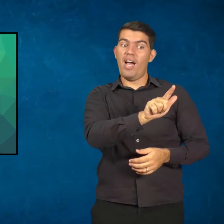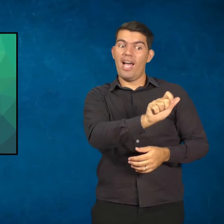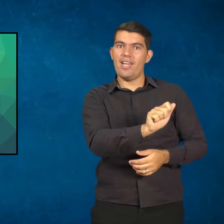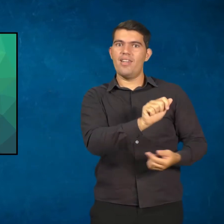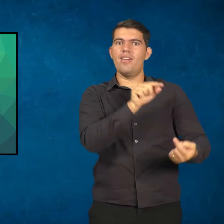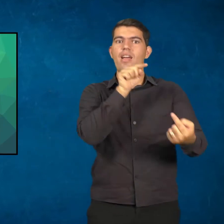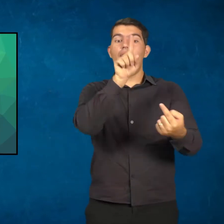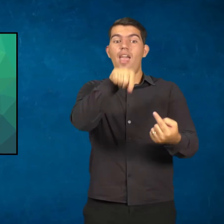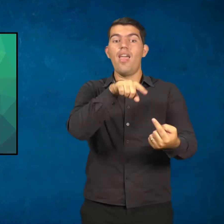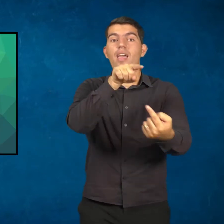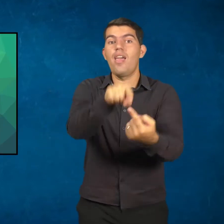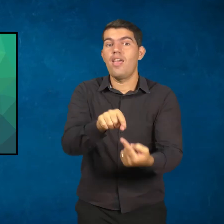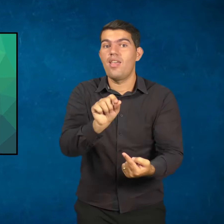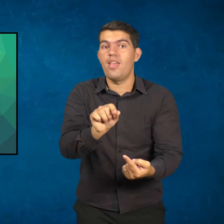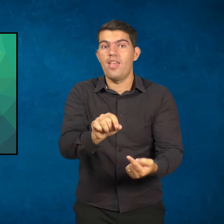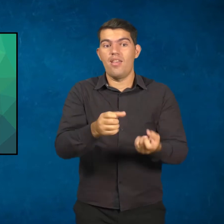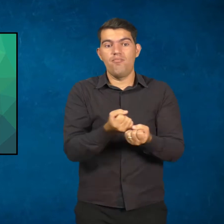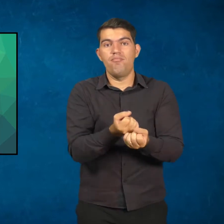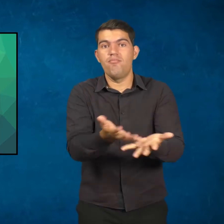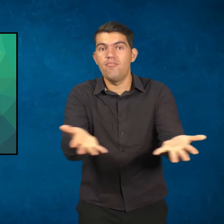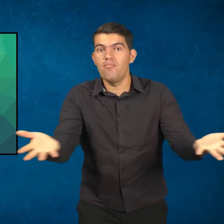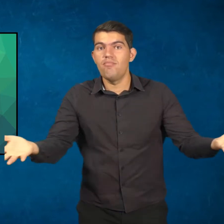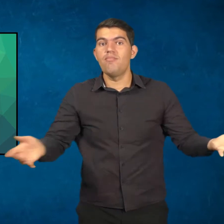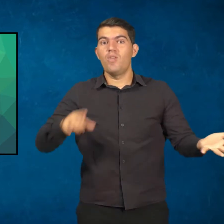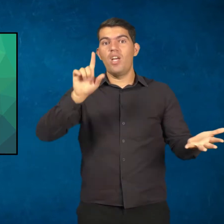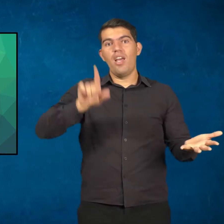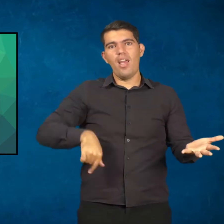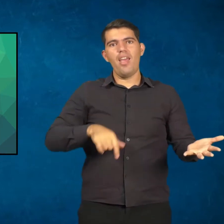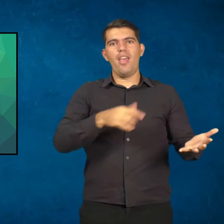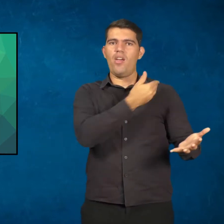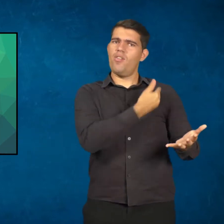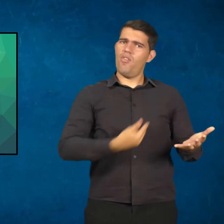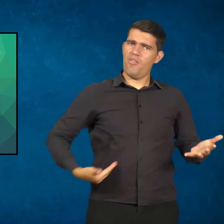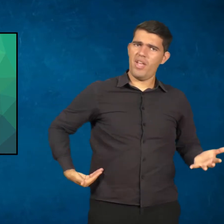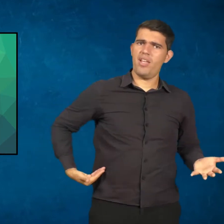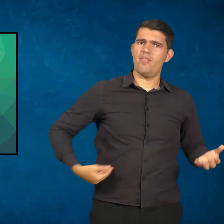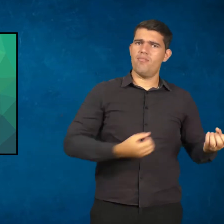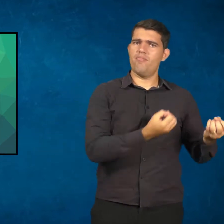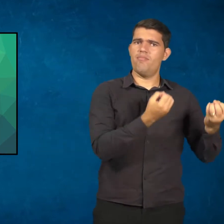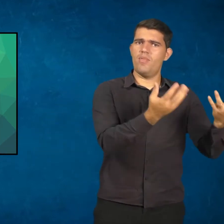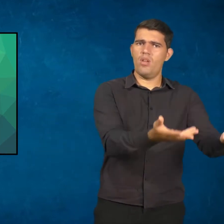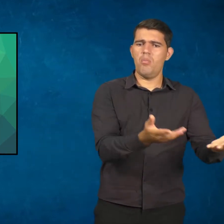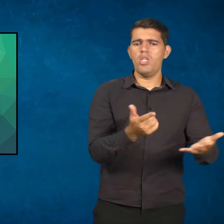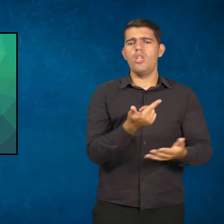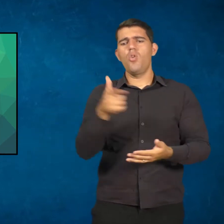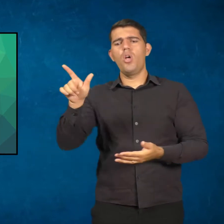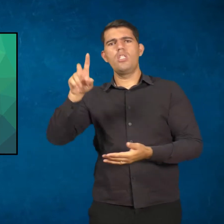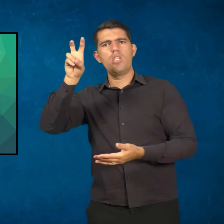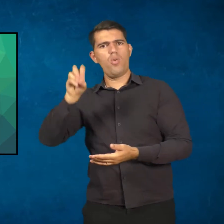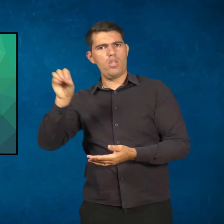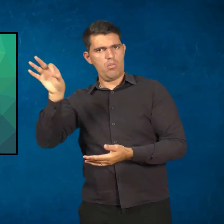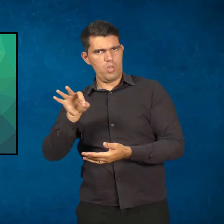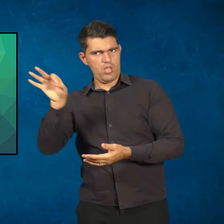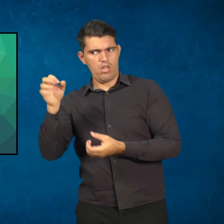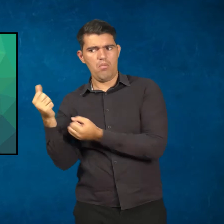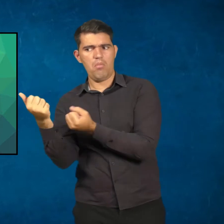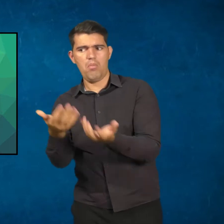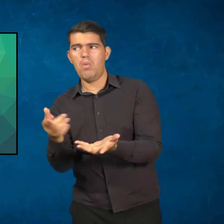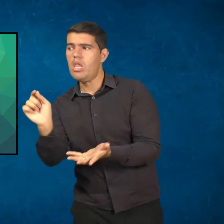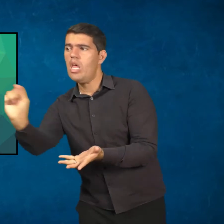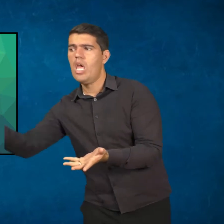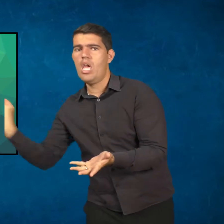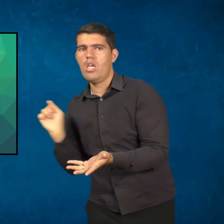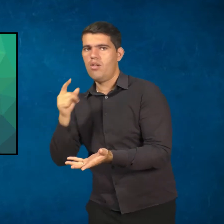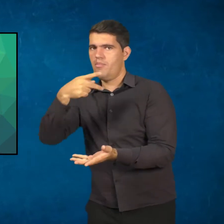deveriam ser ofertadas pelo setor público. Mas e o restante? Isso não ficou claro no